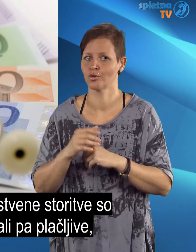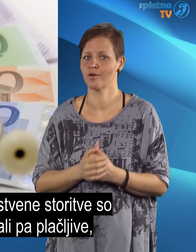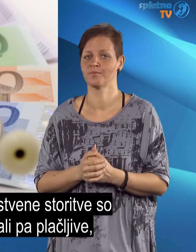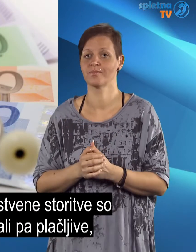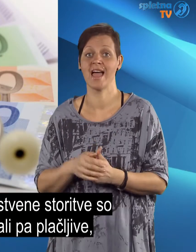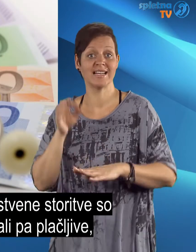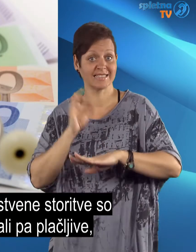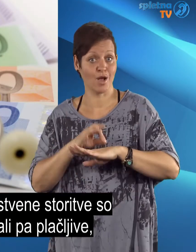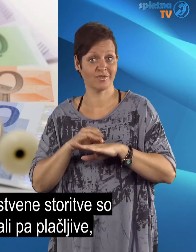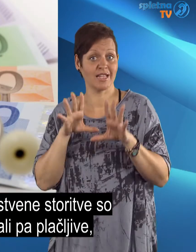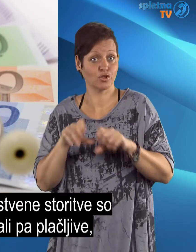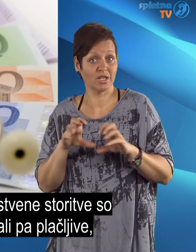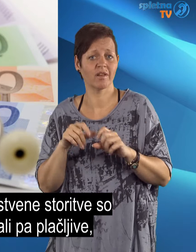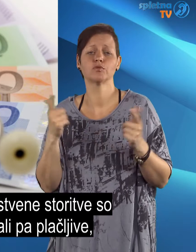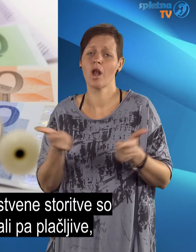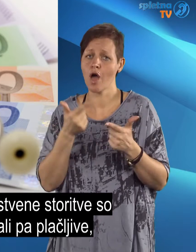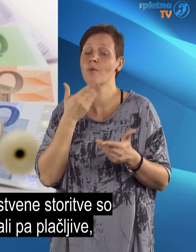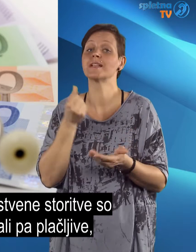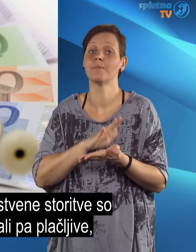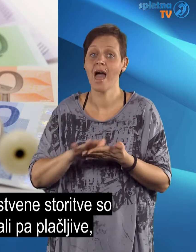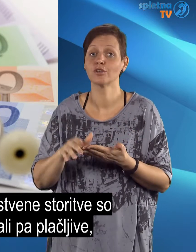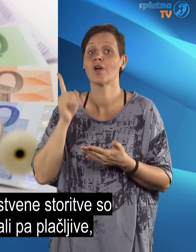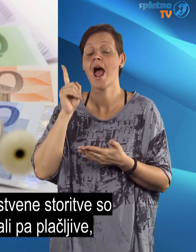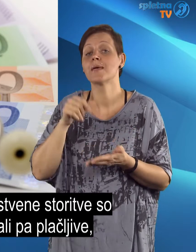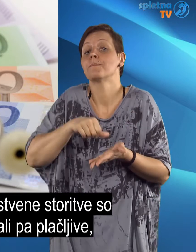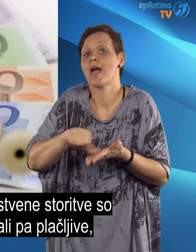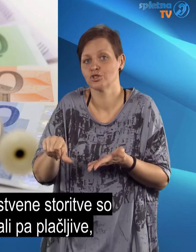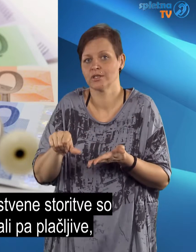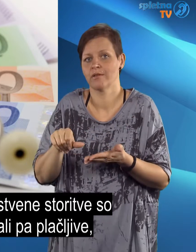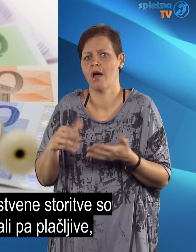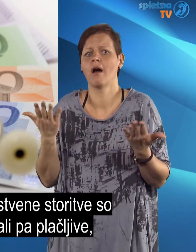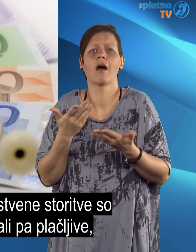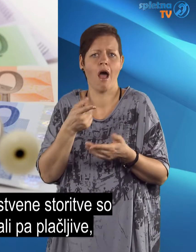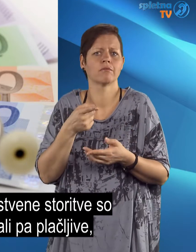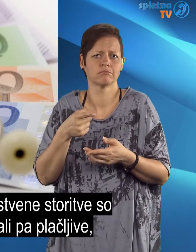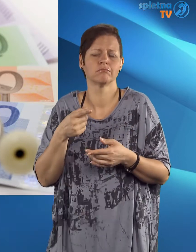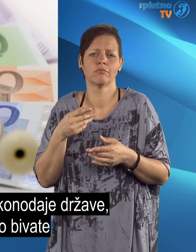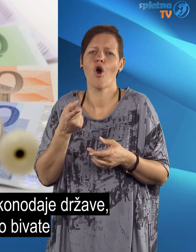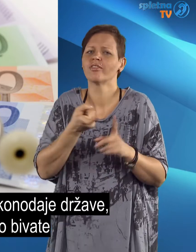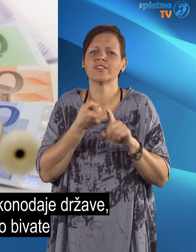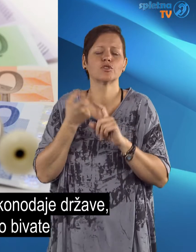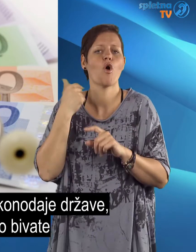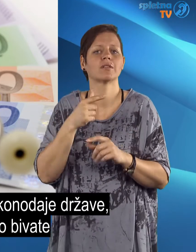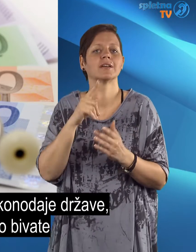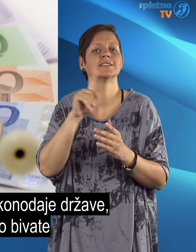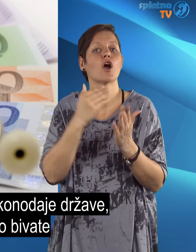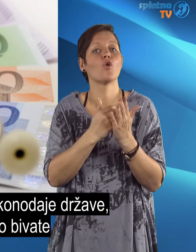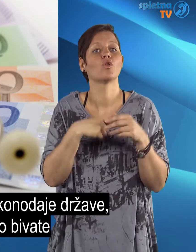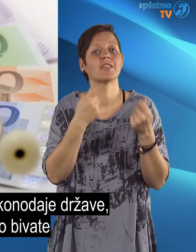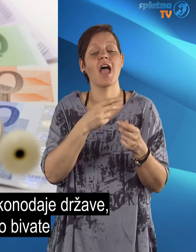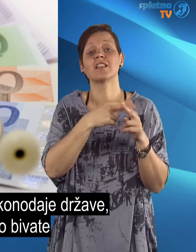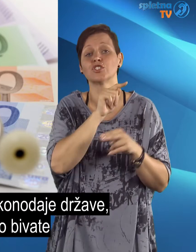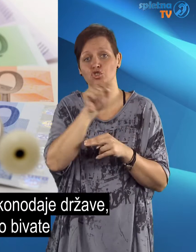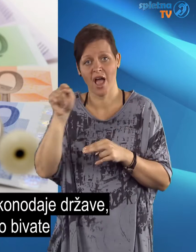Vendar pozor, zdravstvene storitve so lahko brezplačne ali pa plačljive, kar je odvisno od zakonodaje države, kjer